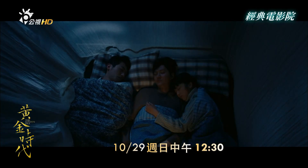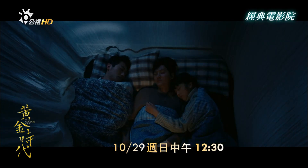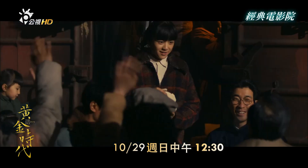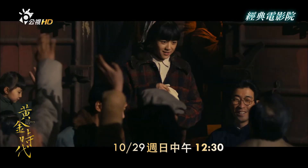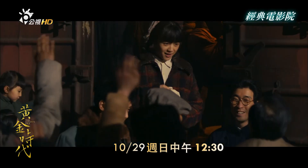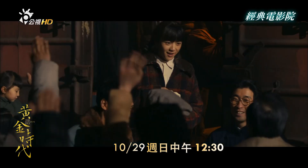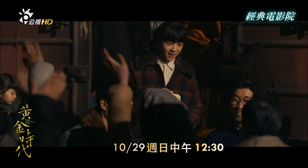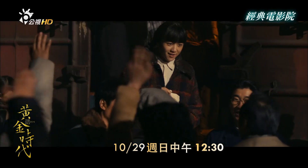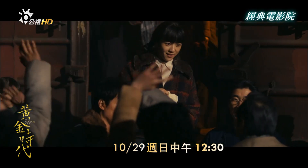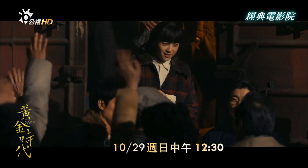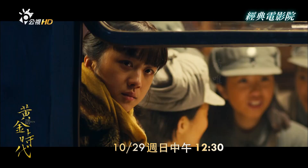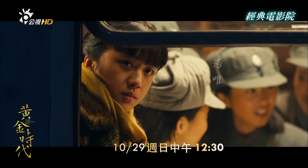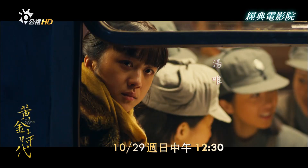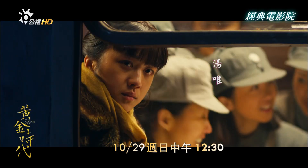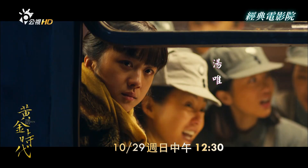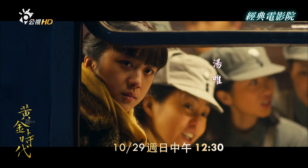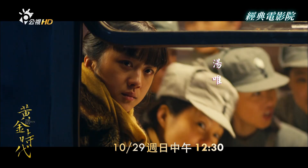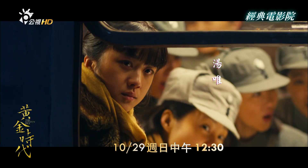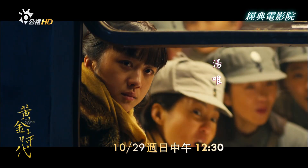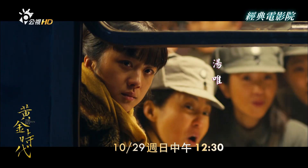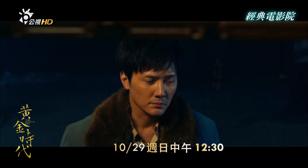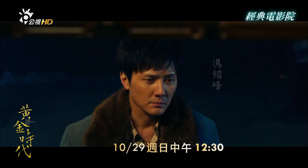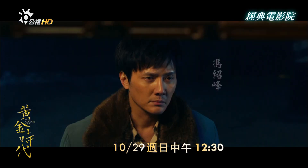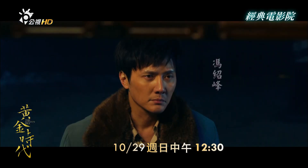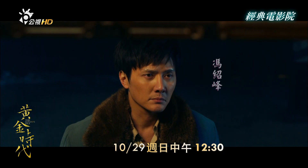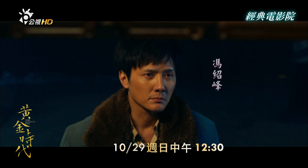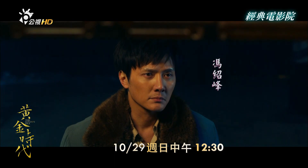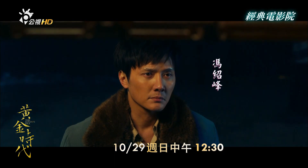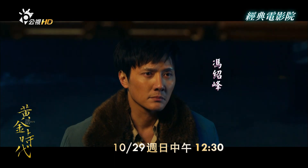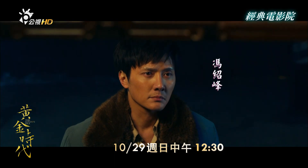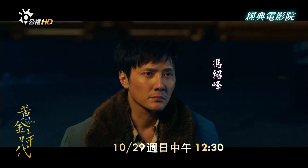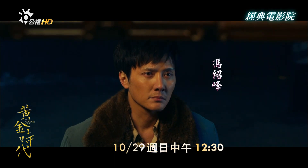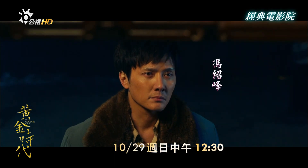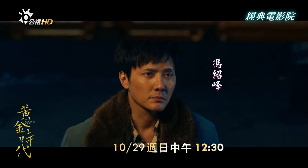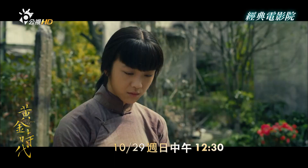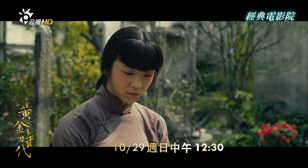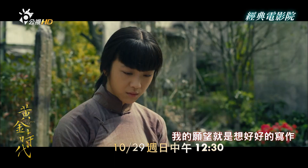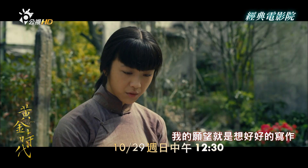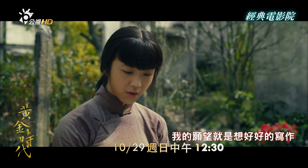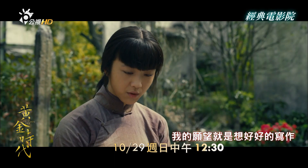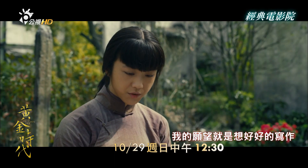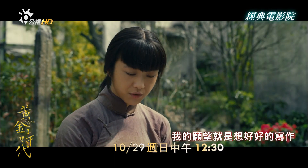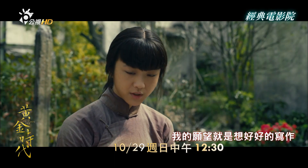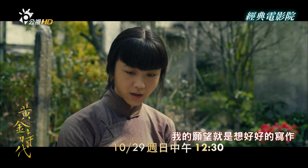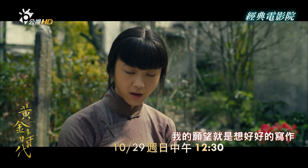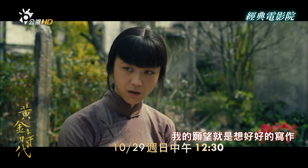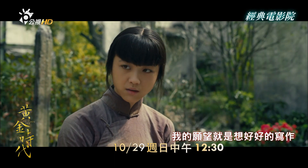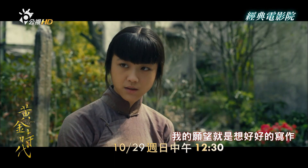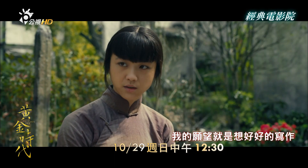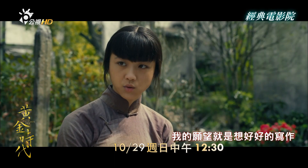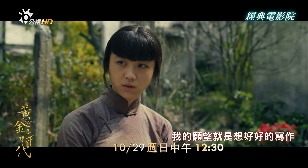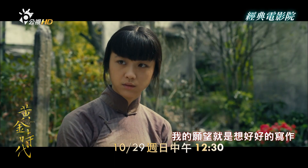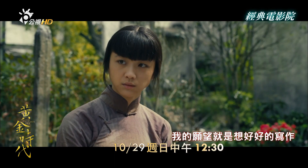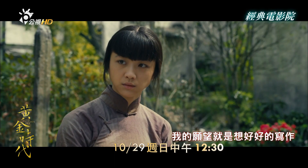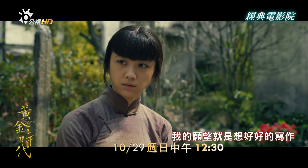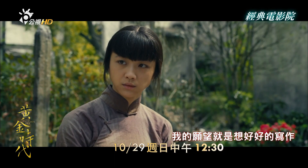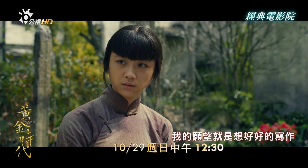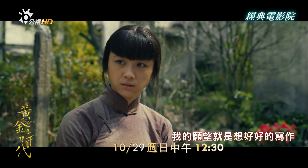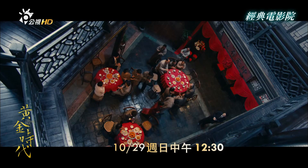而绚丽的一生。汤唯、冯绍峰。 我的愿望就是想好好的写作。